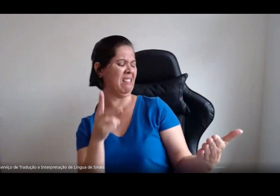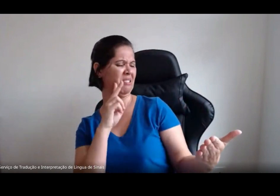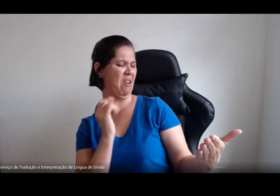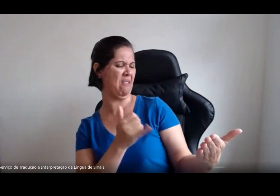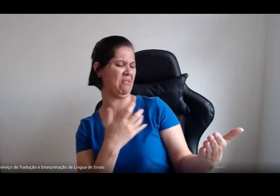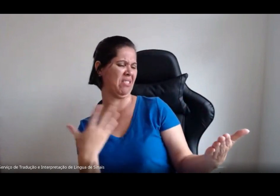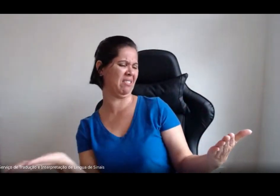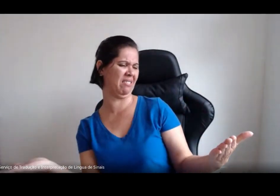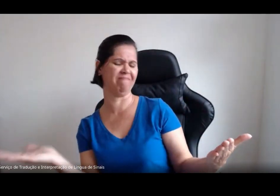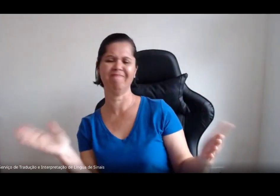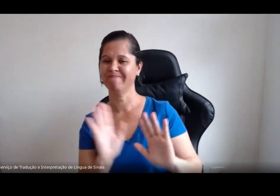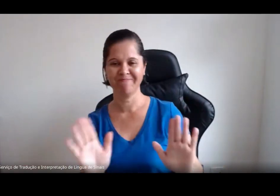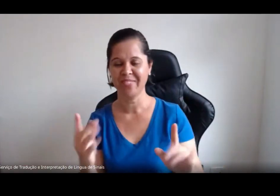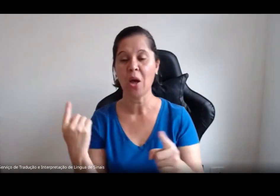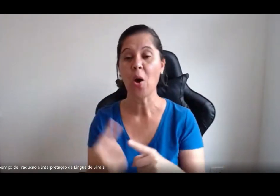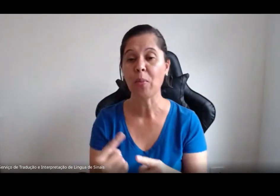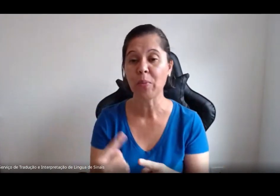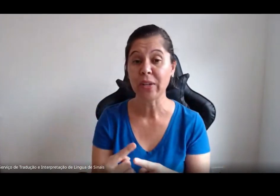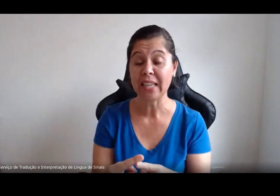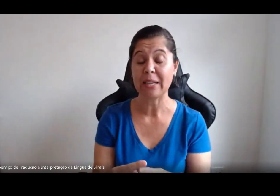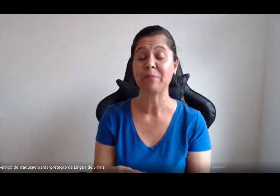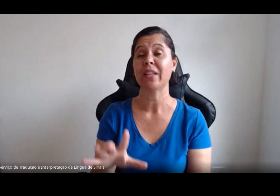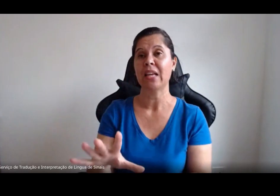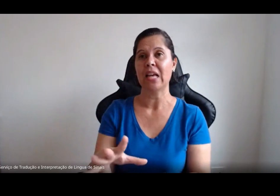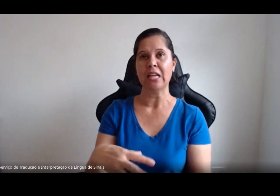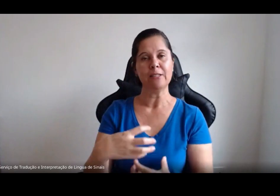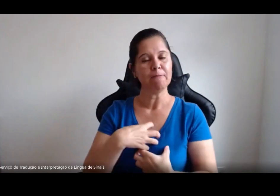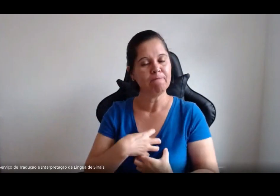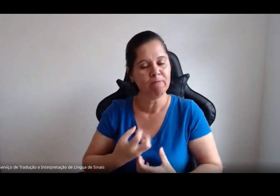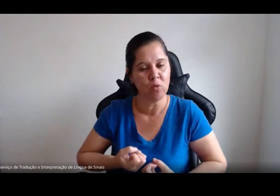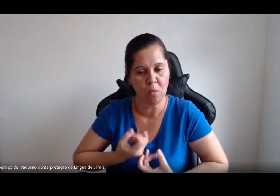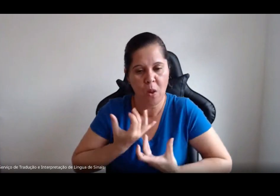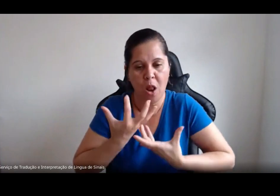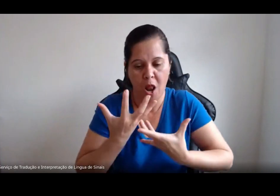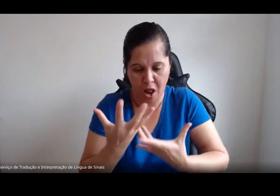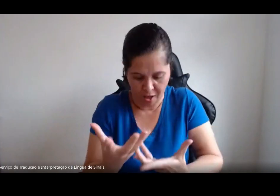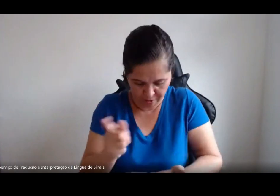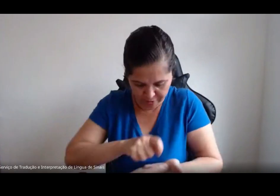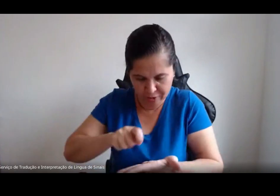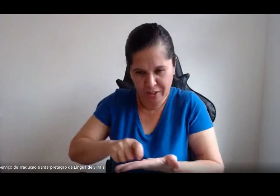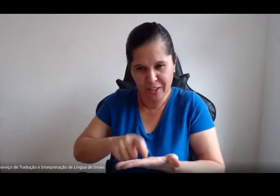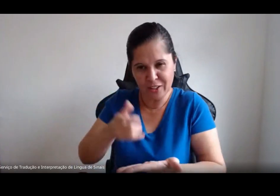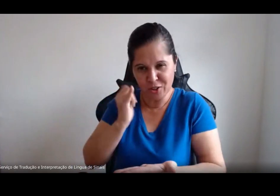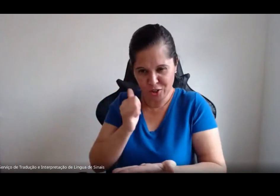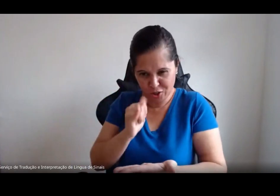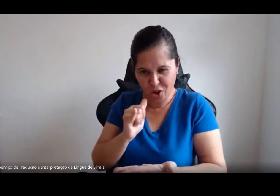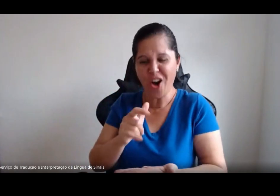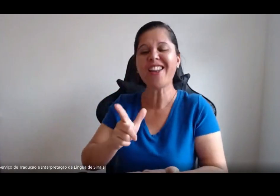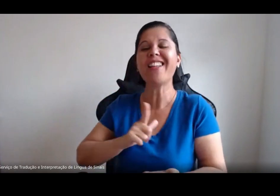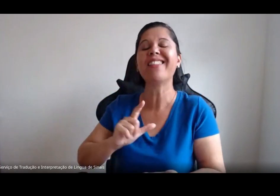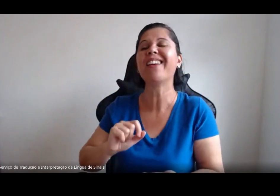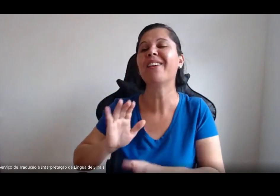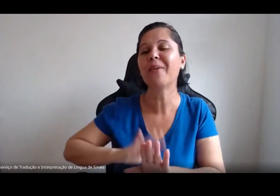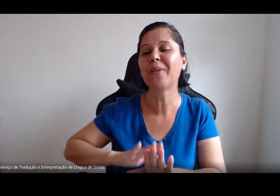nenhum. Pois ele sabia que nesse desejo que move quem escreve sua autobiografia, há sempre